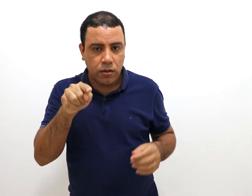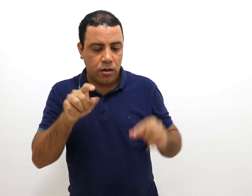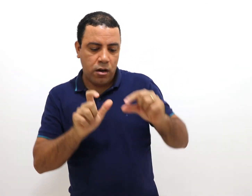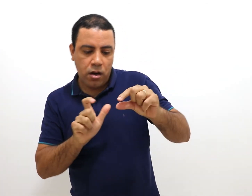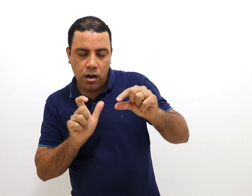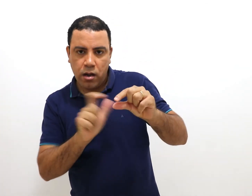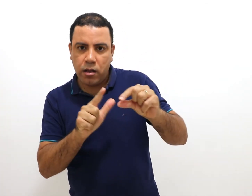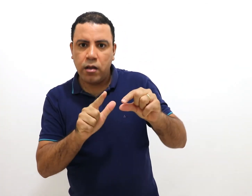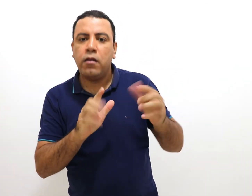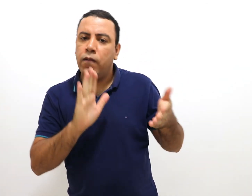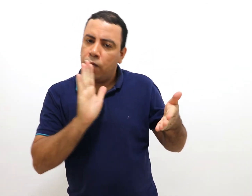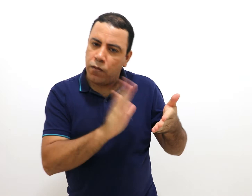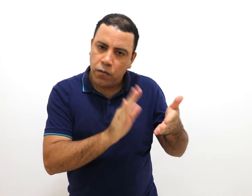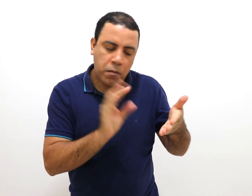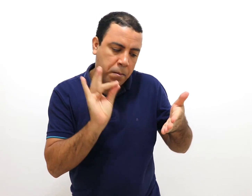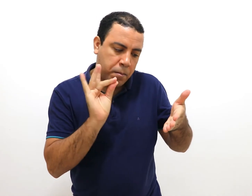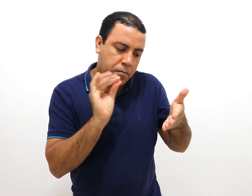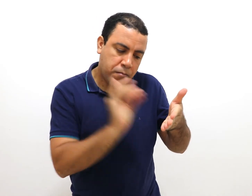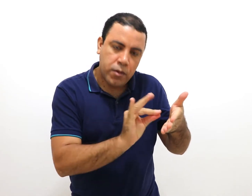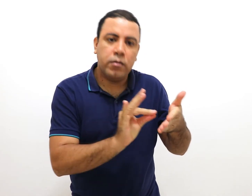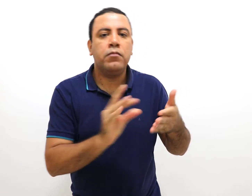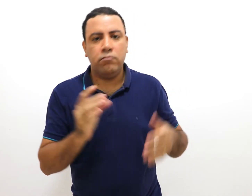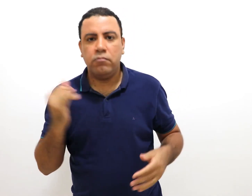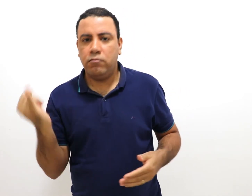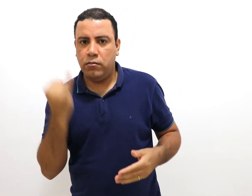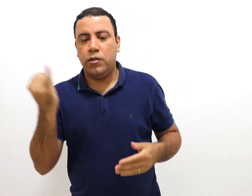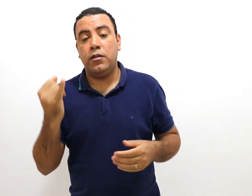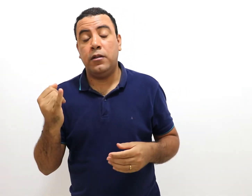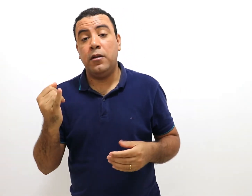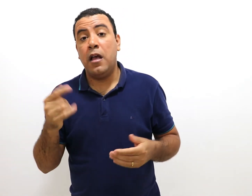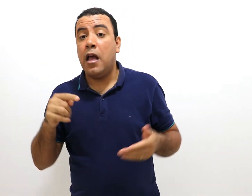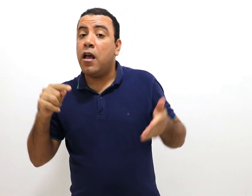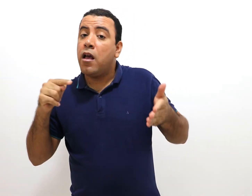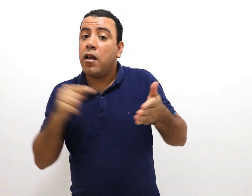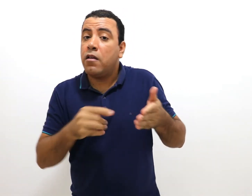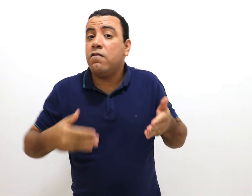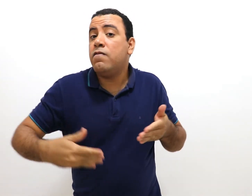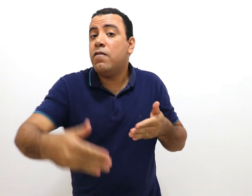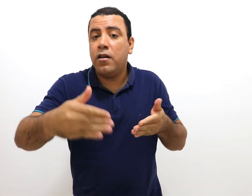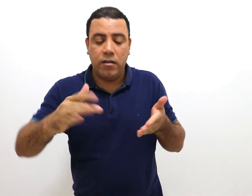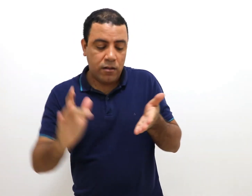os vídeos. É importante manter o link também para o caso do acesso digital.